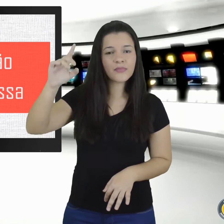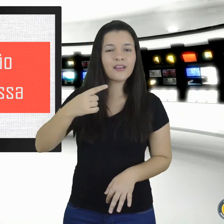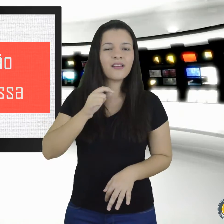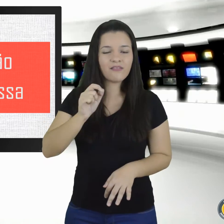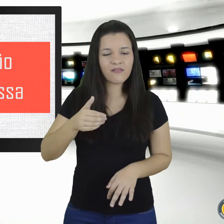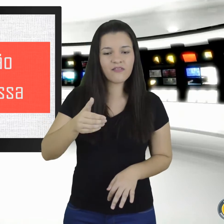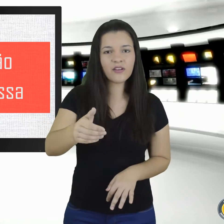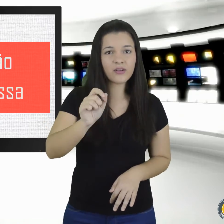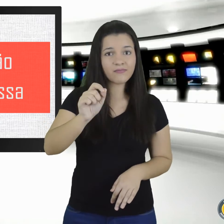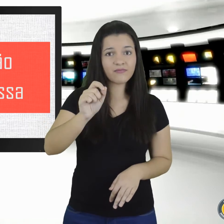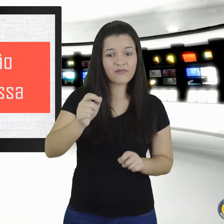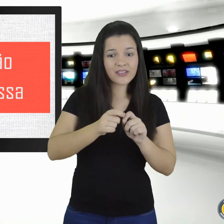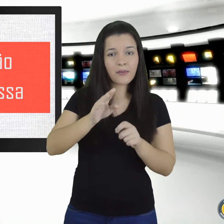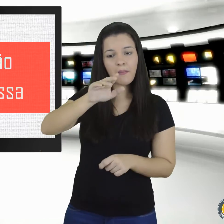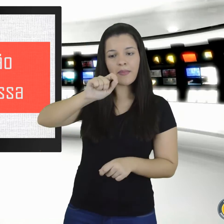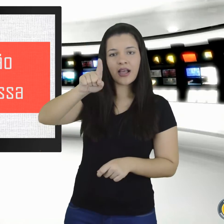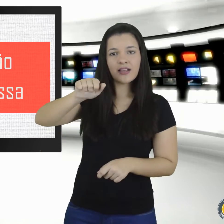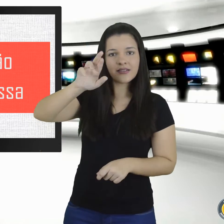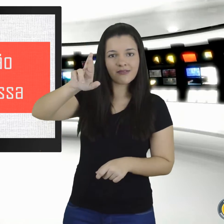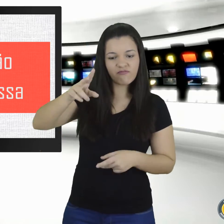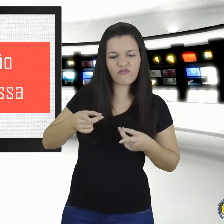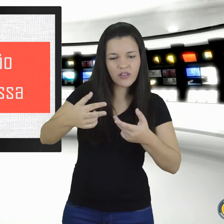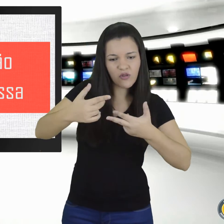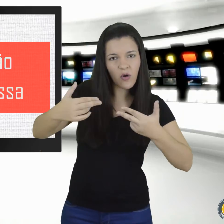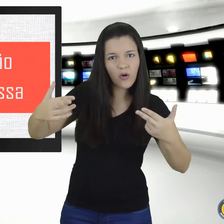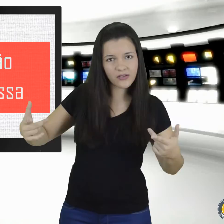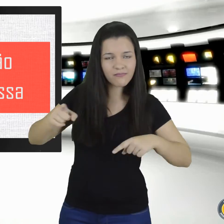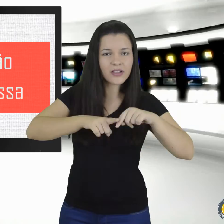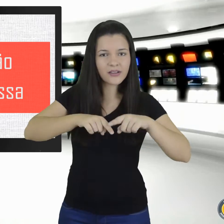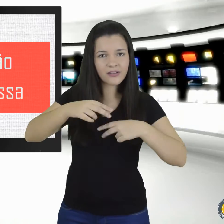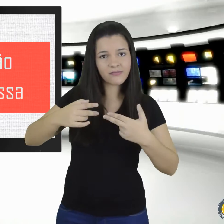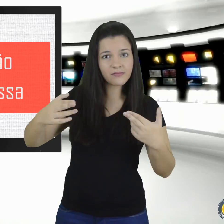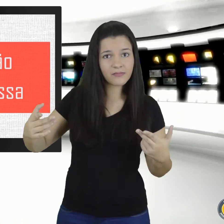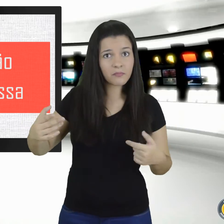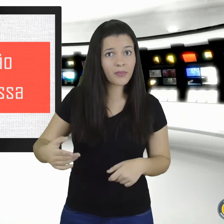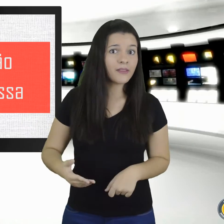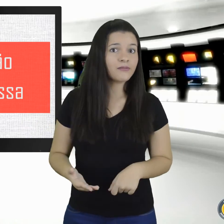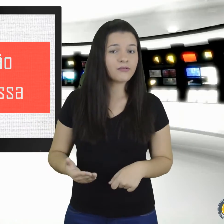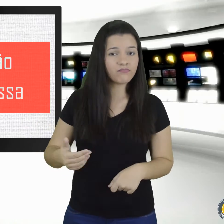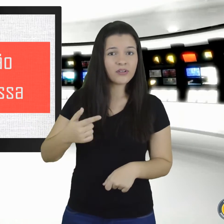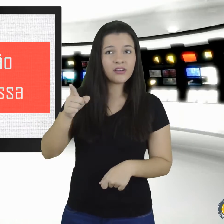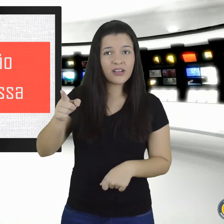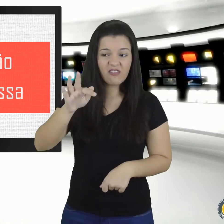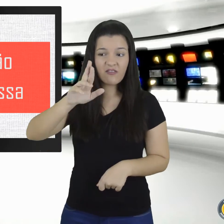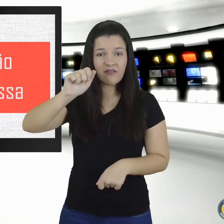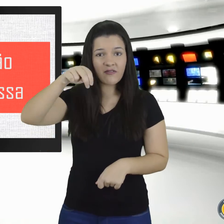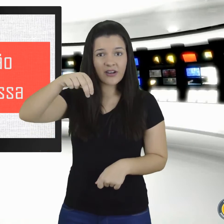para o período é o Bazar de Natal. Em relação a 2016, Franzão acha